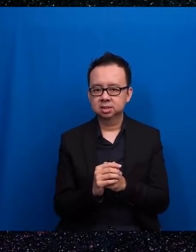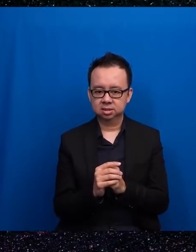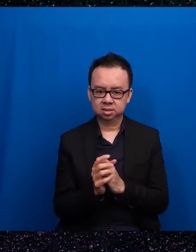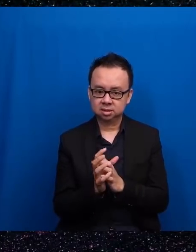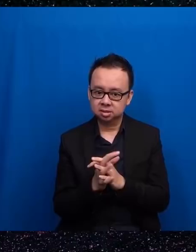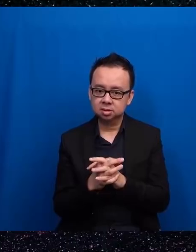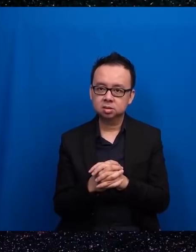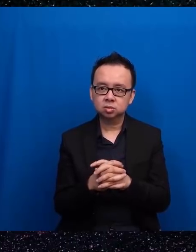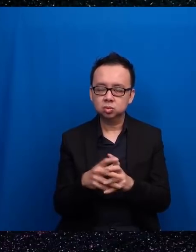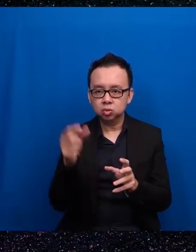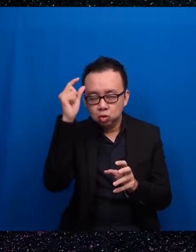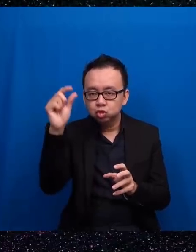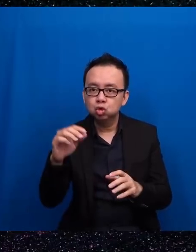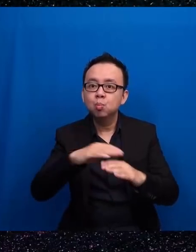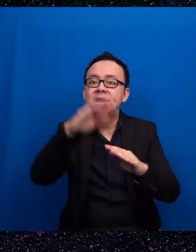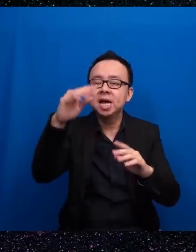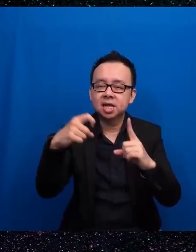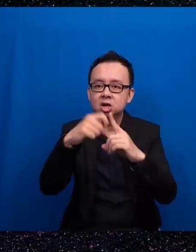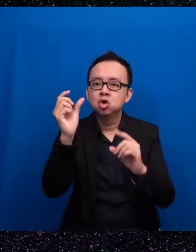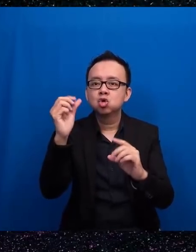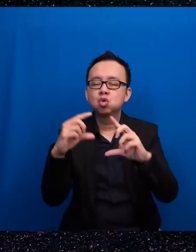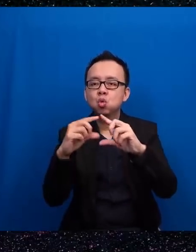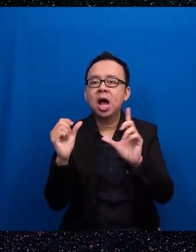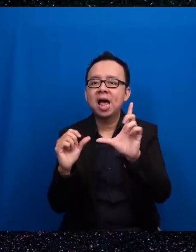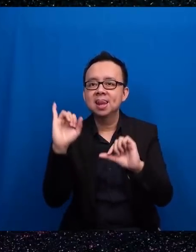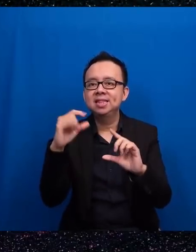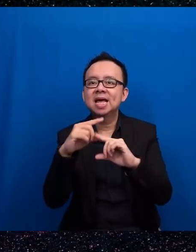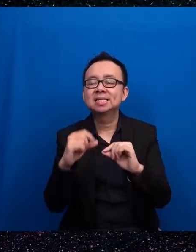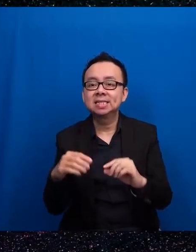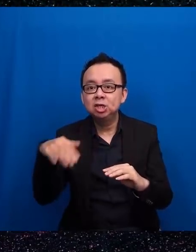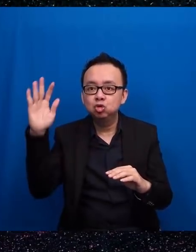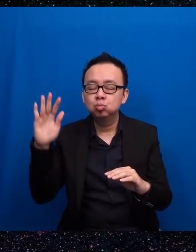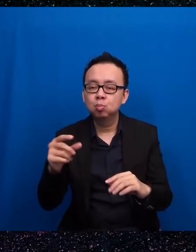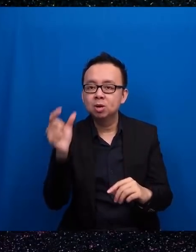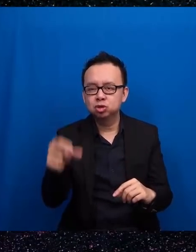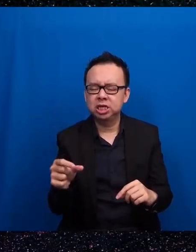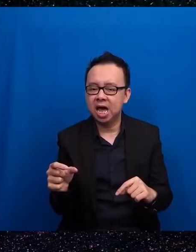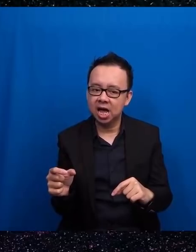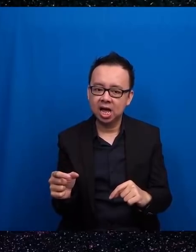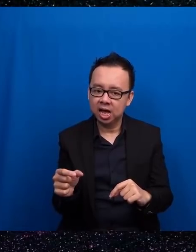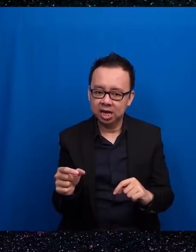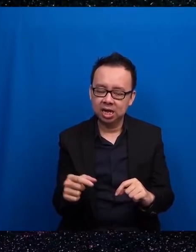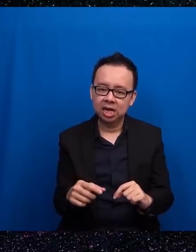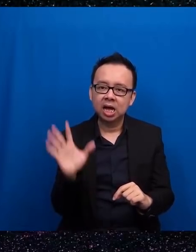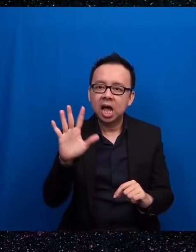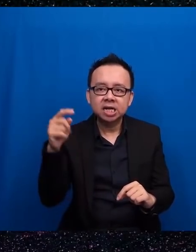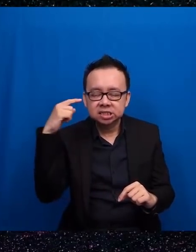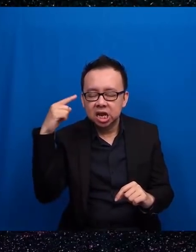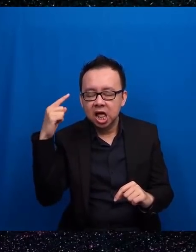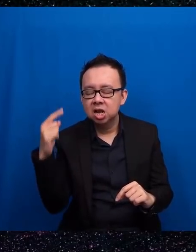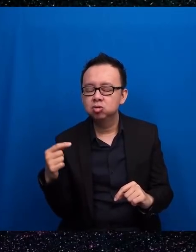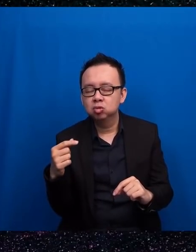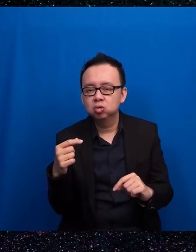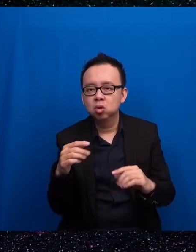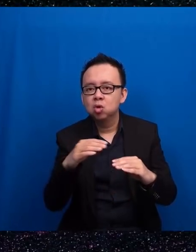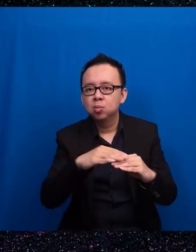meningkatkan kualitas hidup manusia yang tidak selalu diangkat dengan standar kemewahan. Tidak selalu